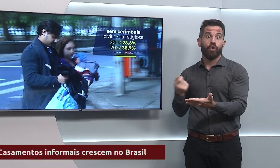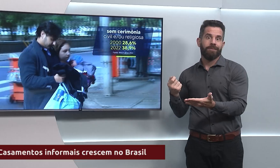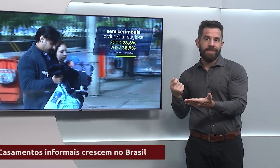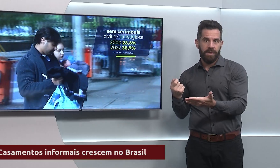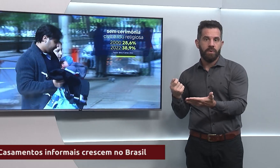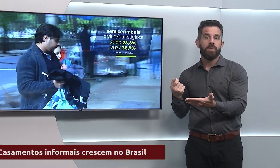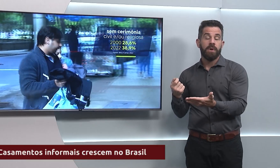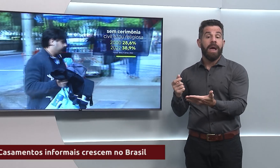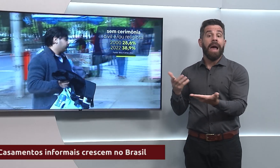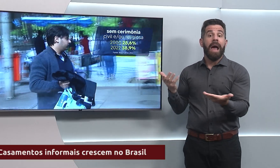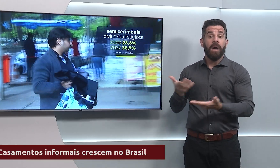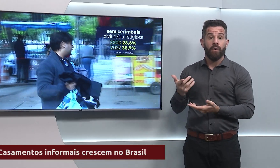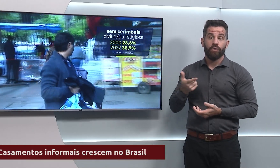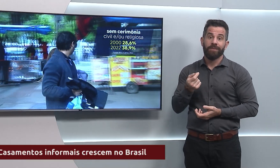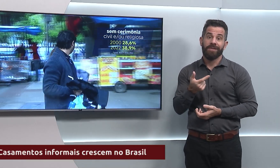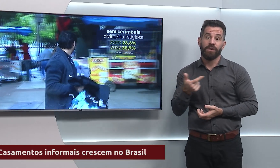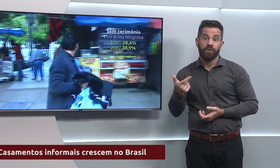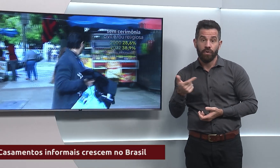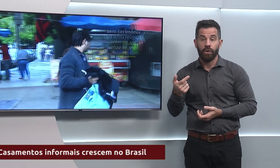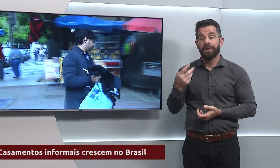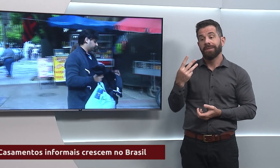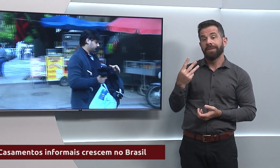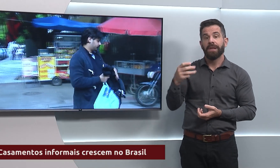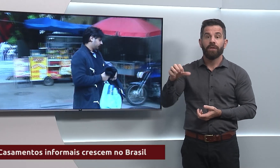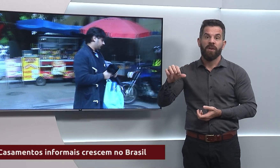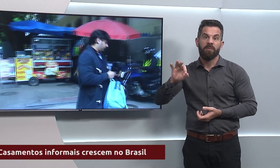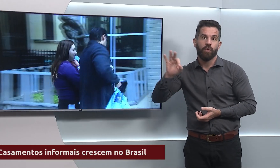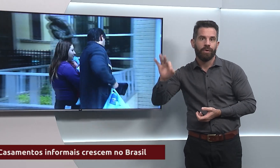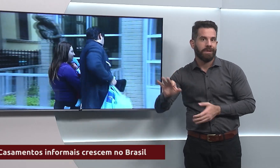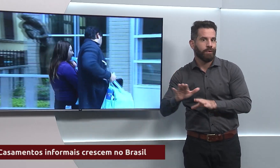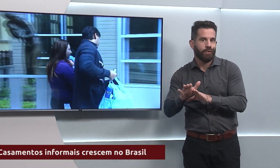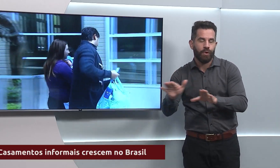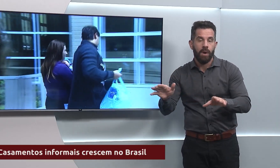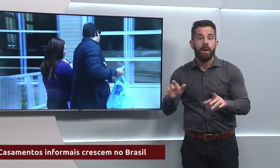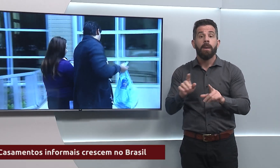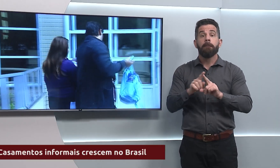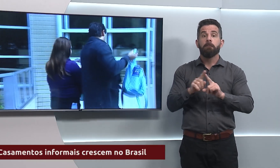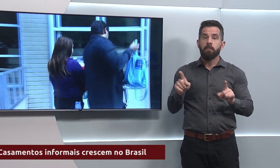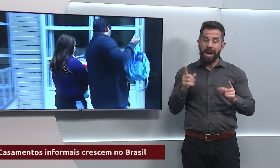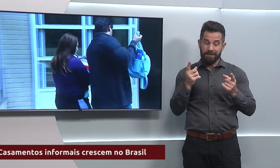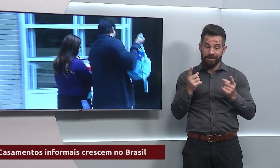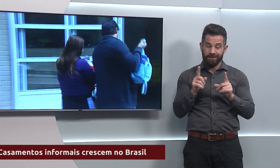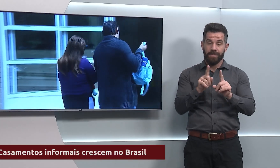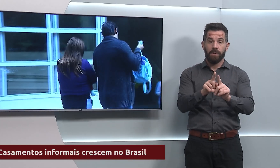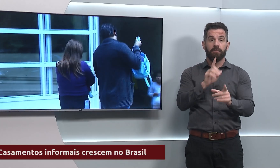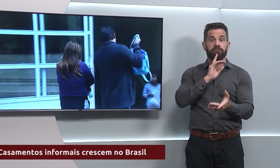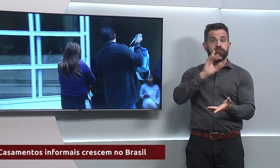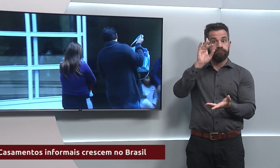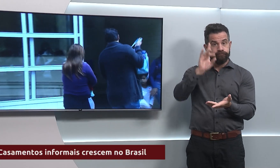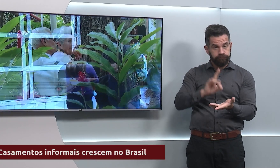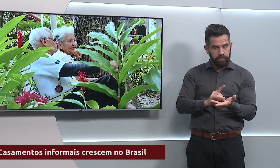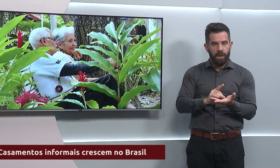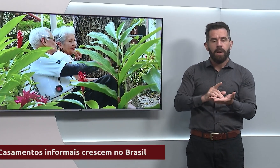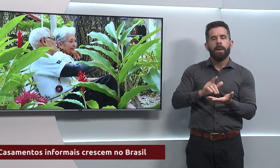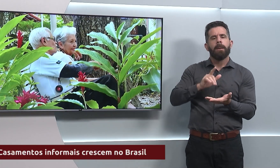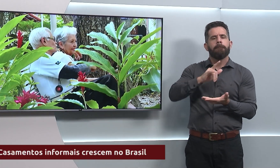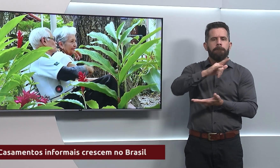quase 39%. Por outro lado, casais que oficializaram a união no papel e também em